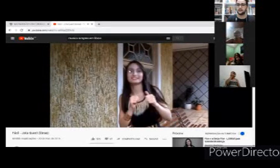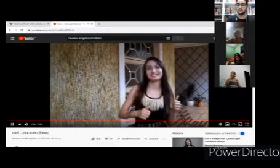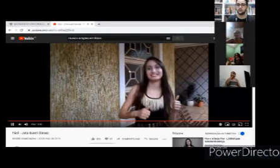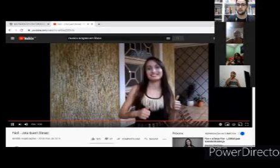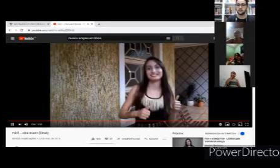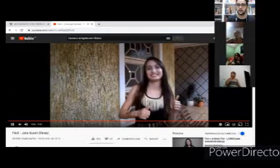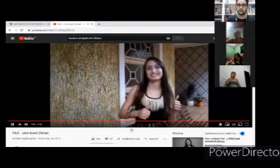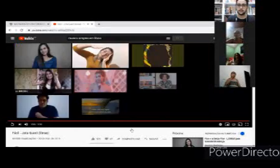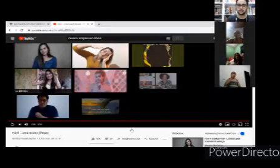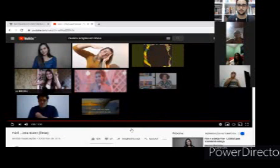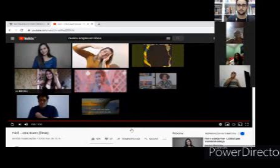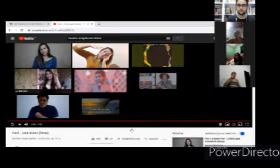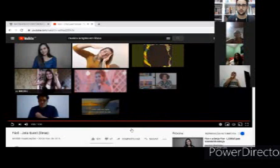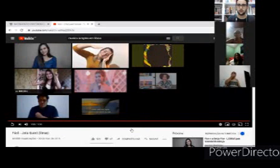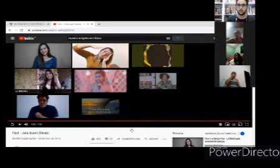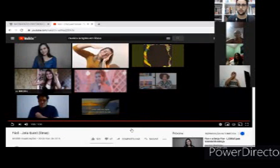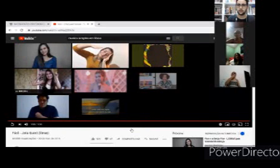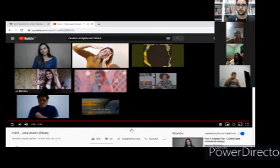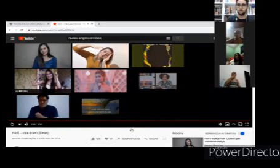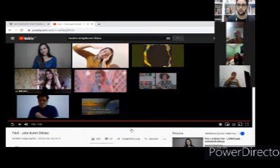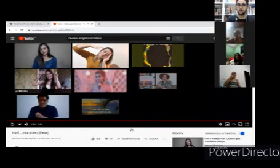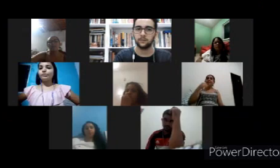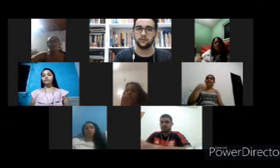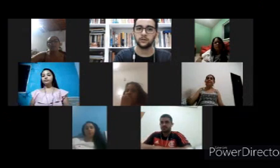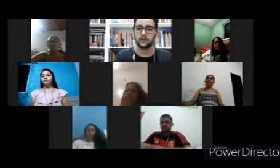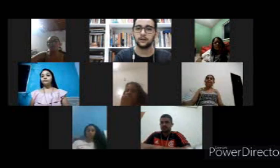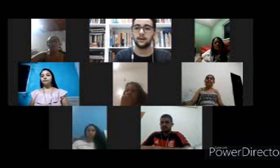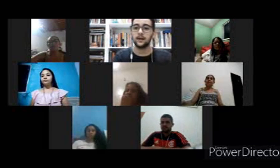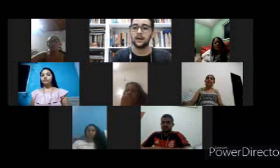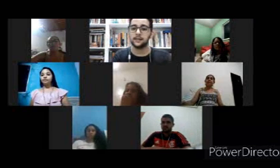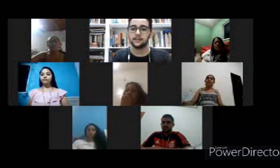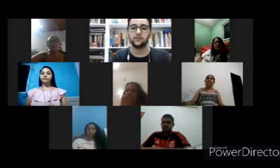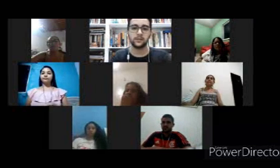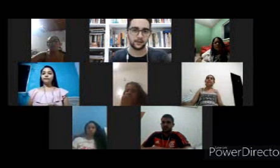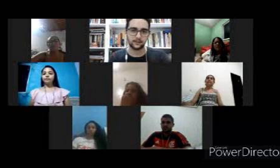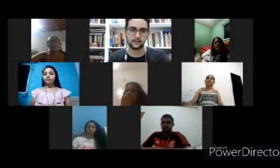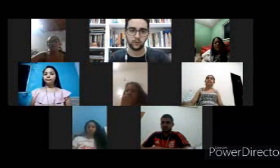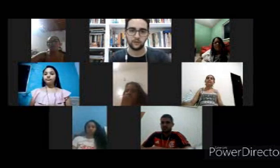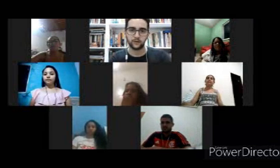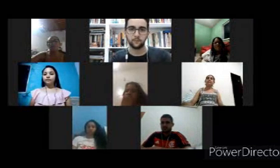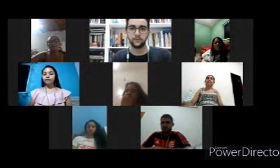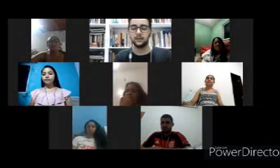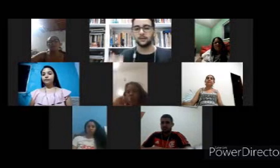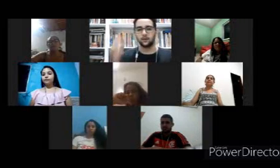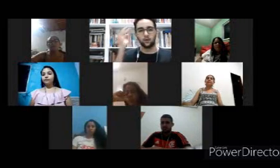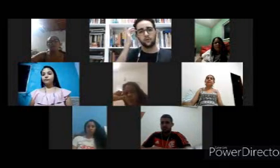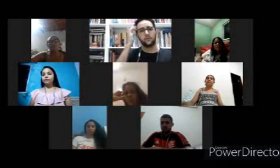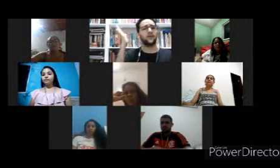esses são os sinais. Agora deixa eu tirar aqui do compartilhamento de tela. Esses são os sinais do refrão. Então, ó,